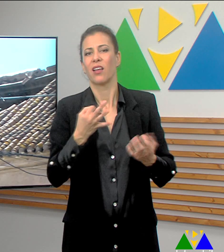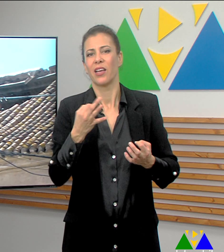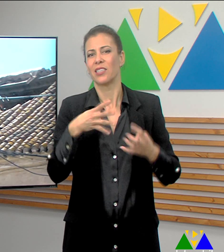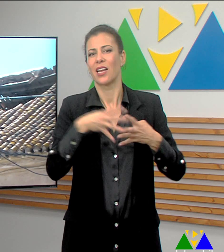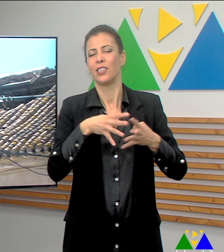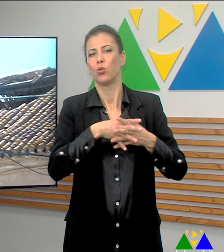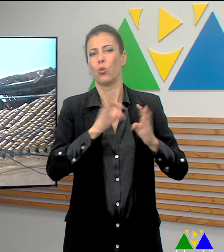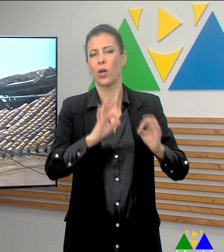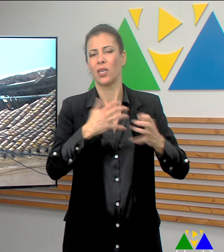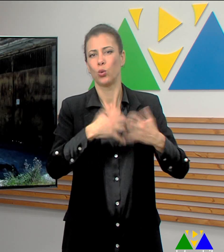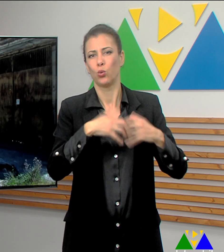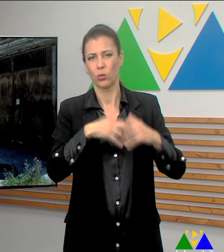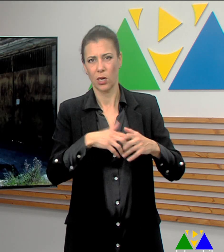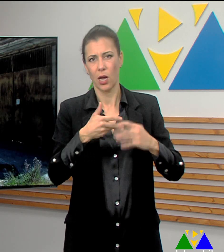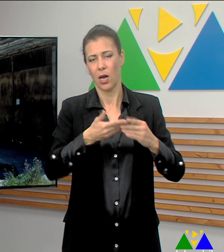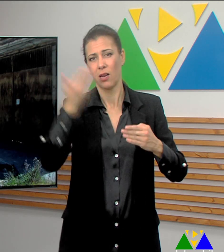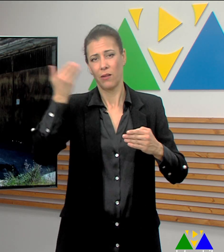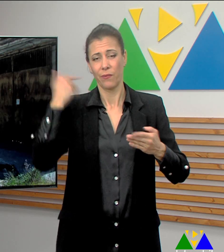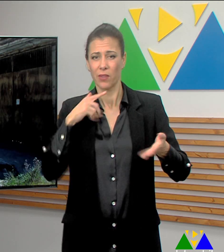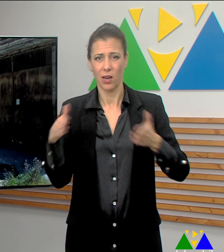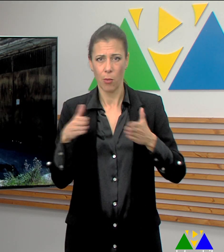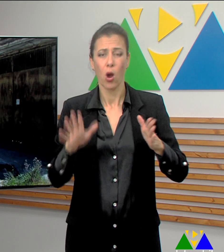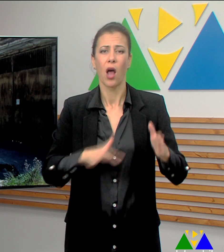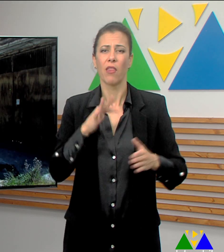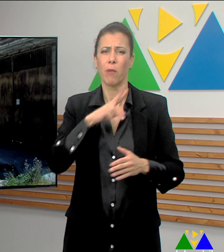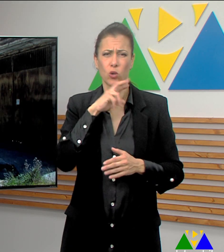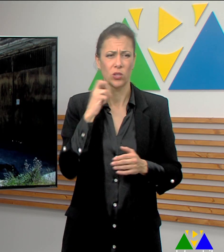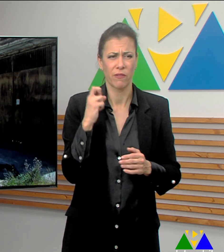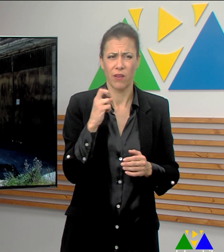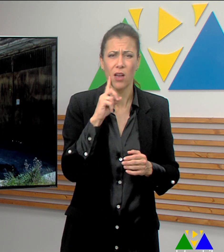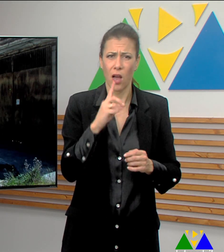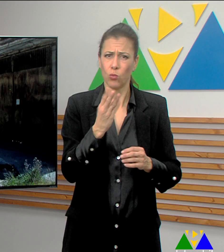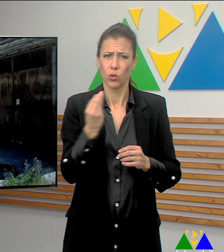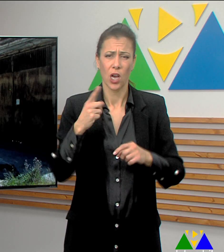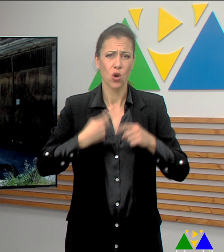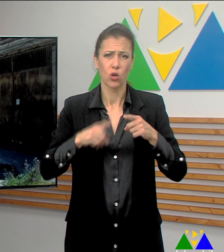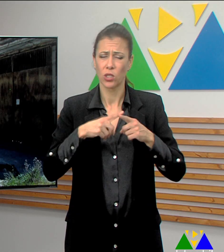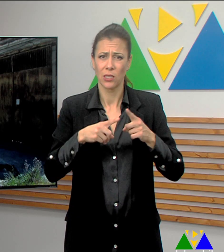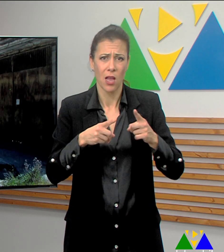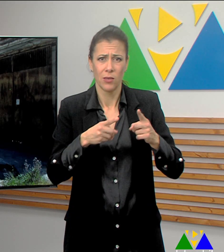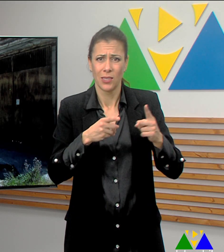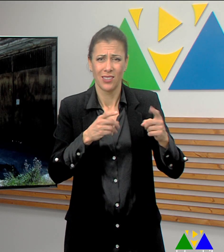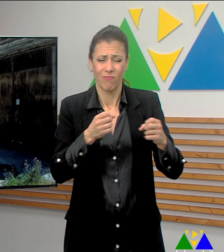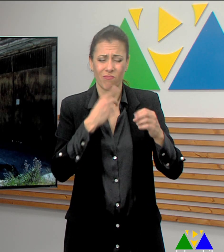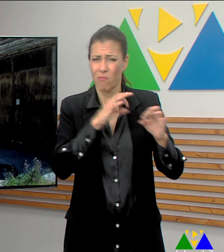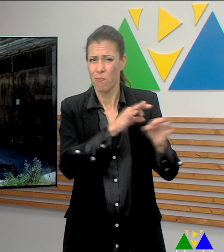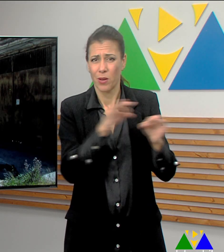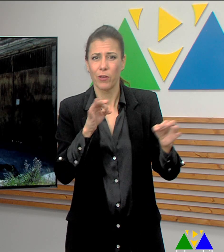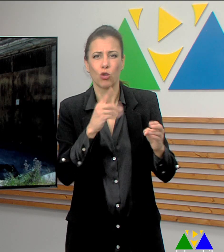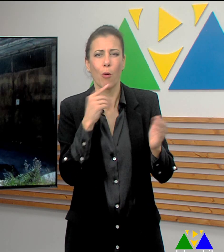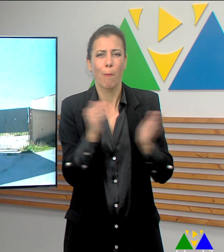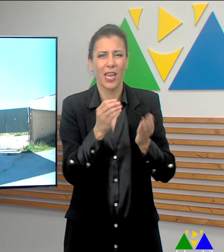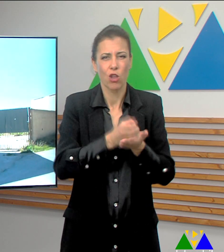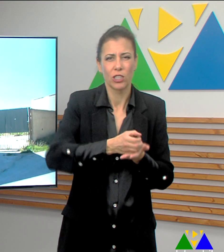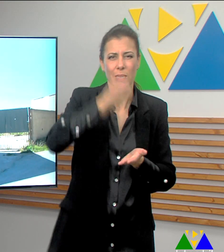arquitectura industrial de la época. Además se han conservado, están casi intactas, ¿no? Se han conservado prácticamente intactas, su pequeña chimenea en la